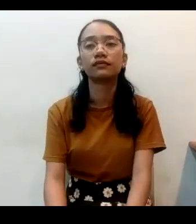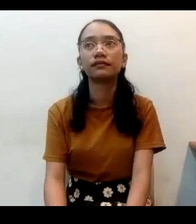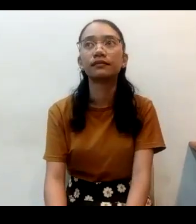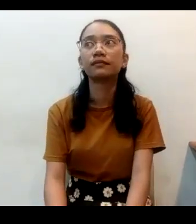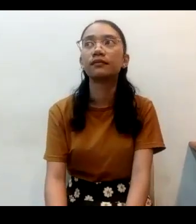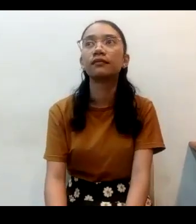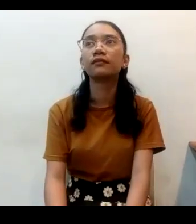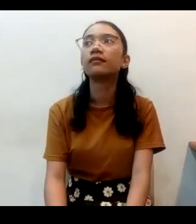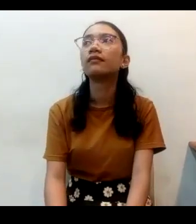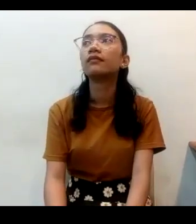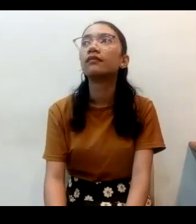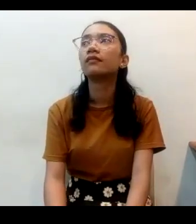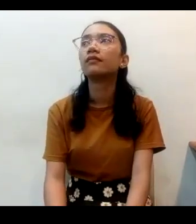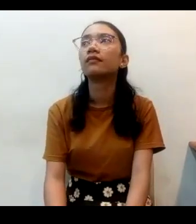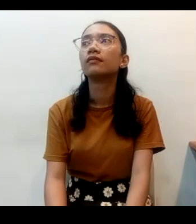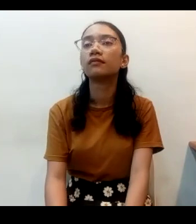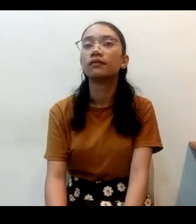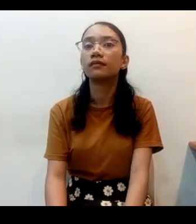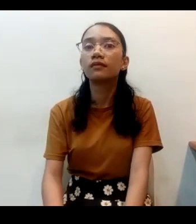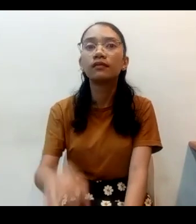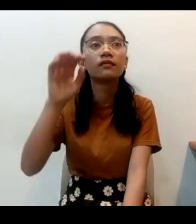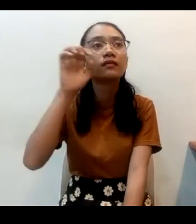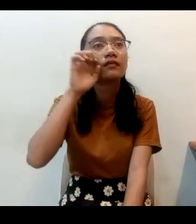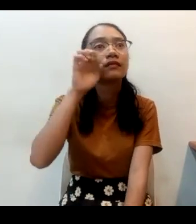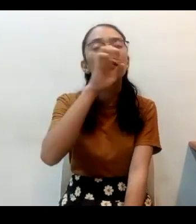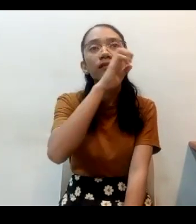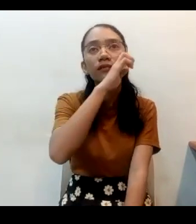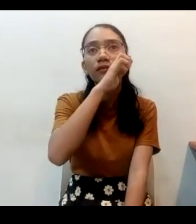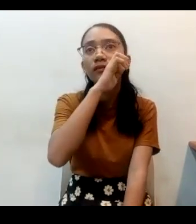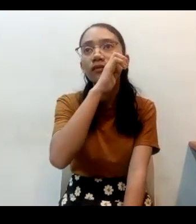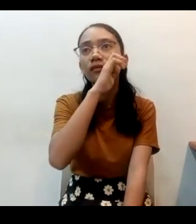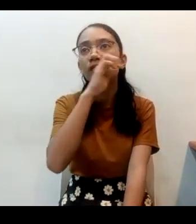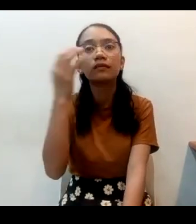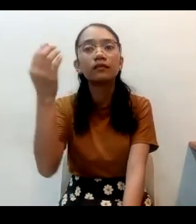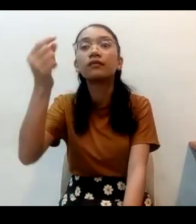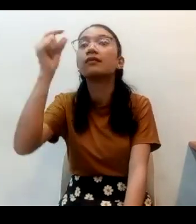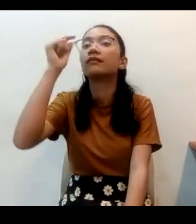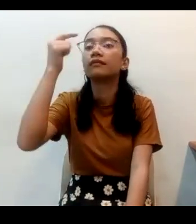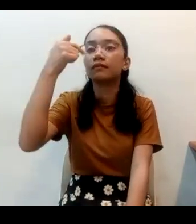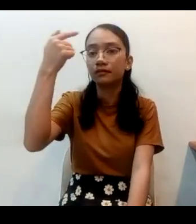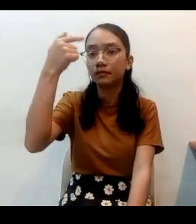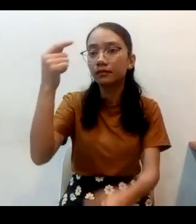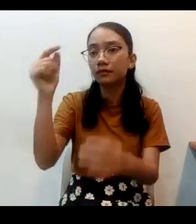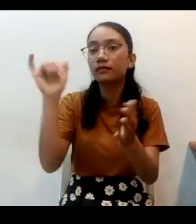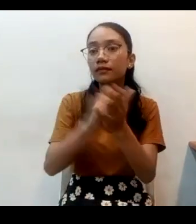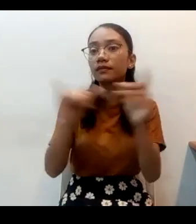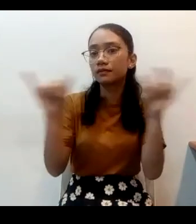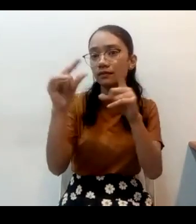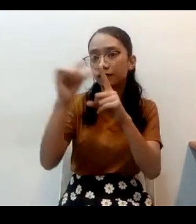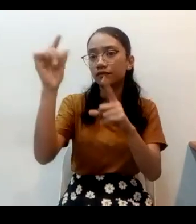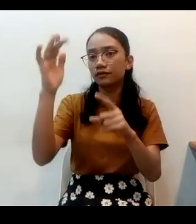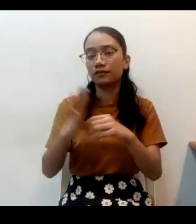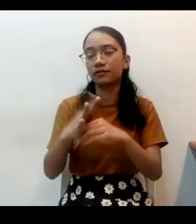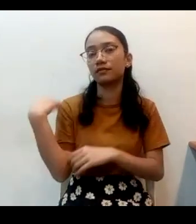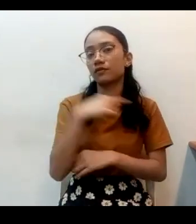eye salve indicates the word of God. Kaya yung ito pong pampahid sa mata, tumutukoy po ito sa salita ng Diyos. So when we